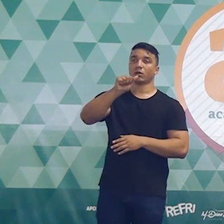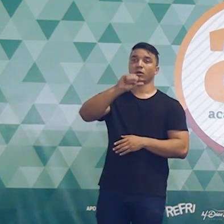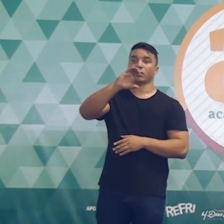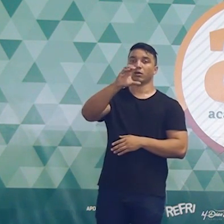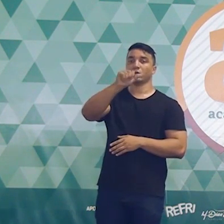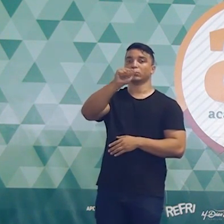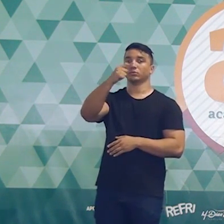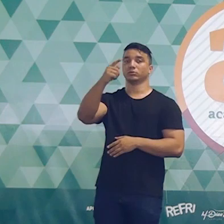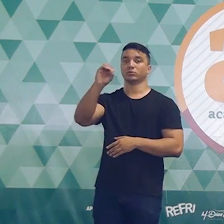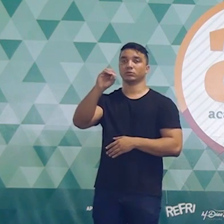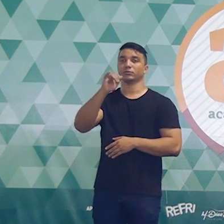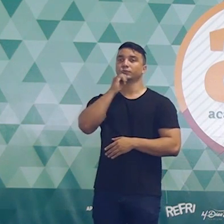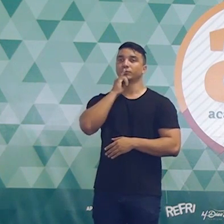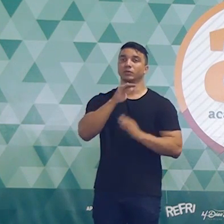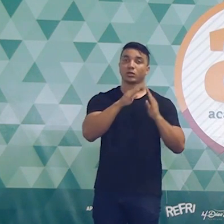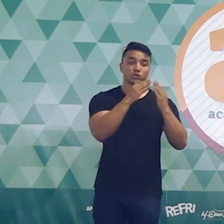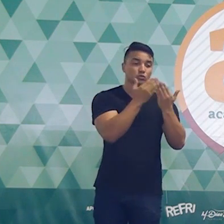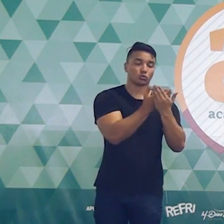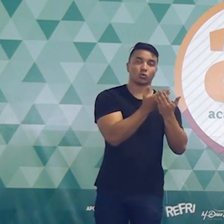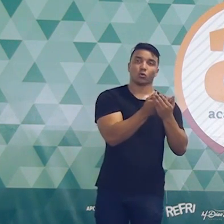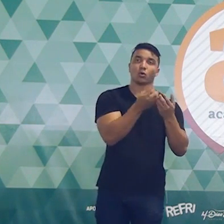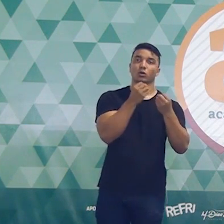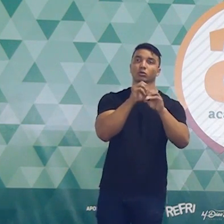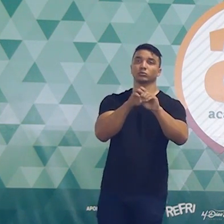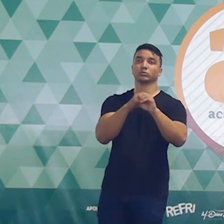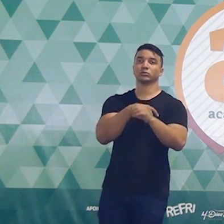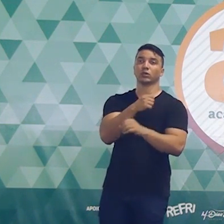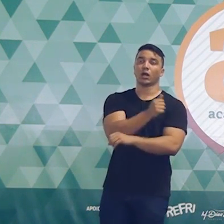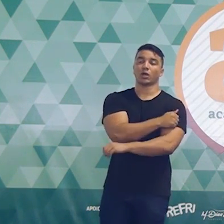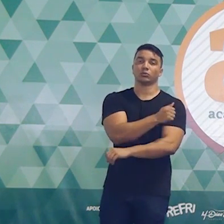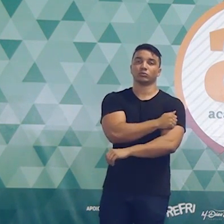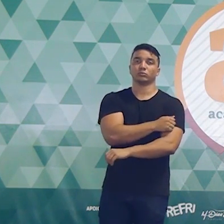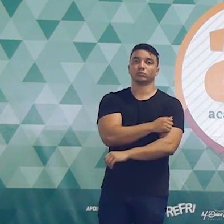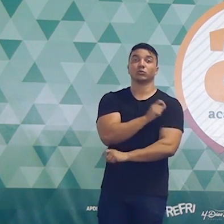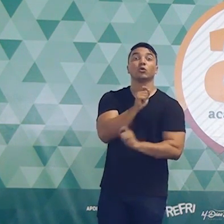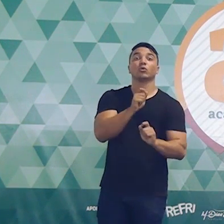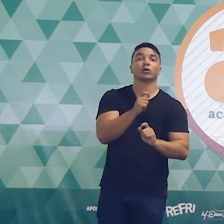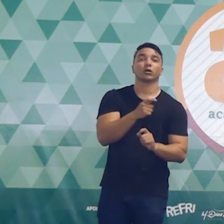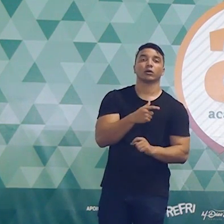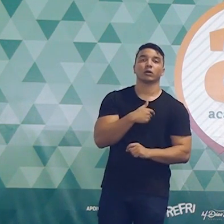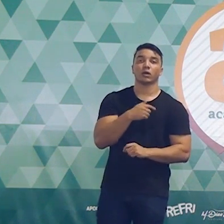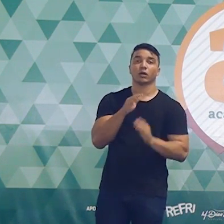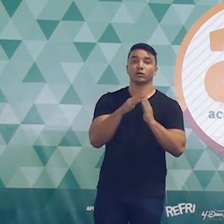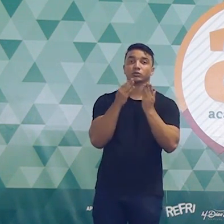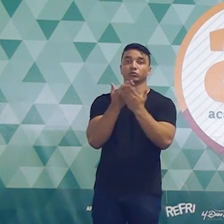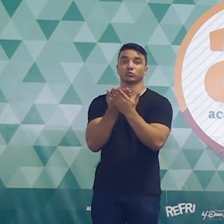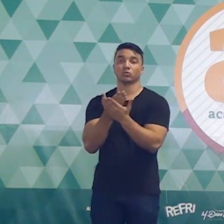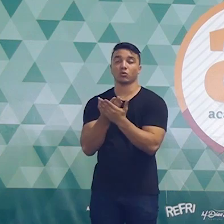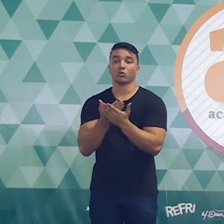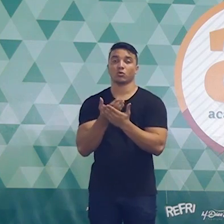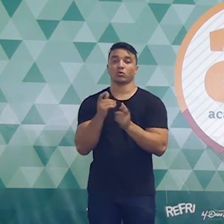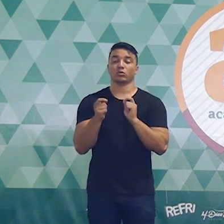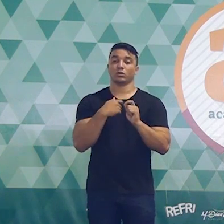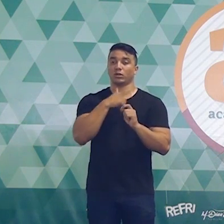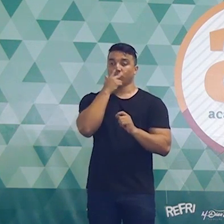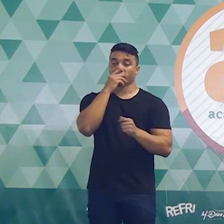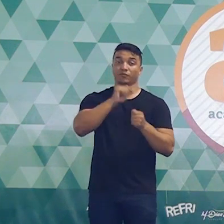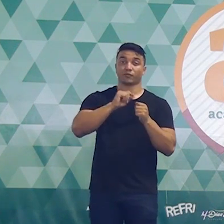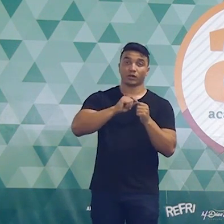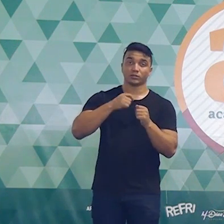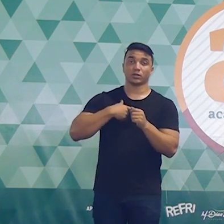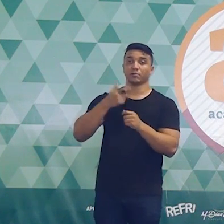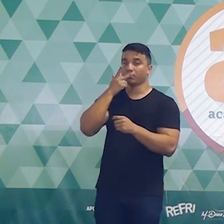exemplo, cabe à escola conscientizar o aluno. Você não vai dizer. Você vai dizer como? cabe à escola